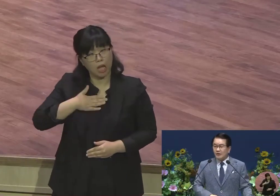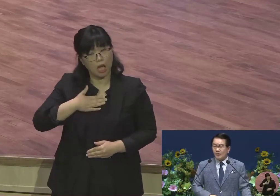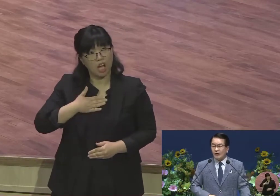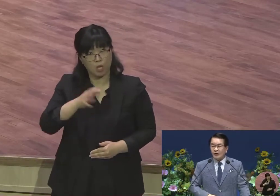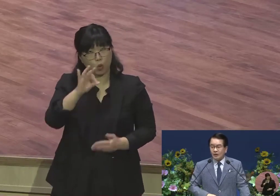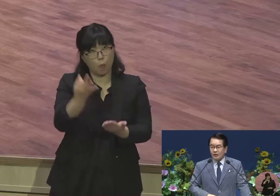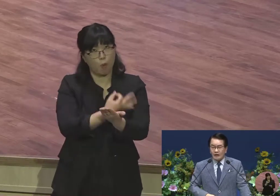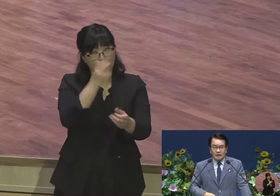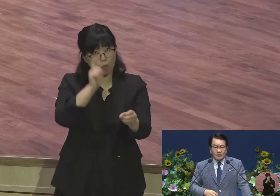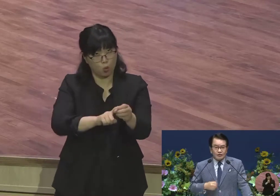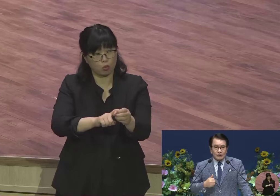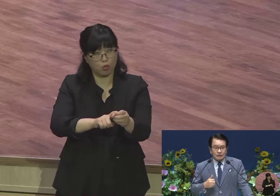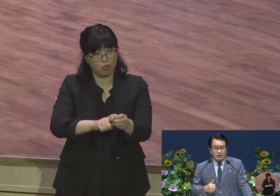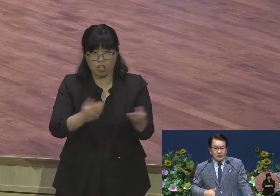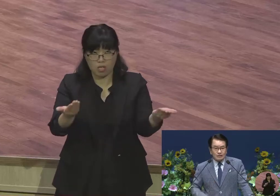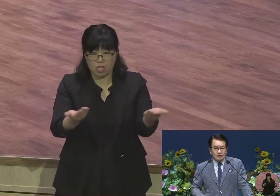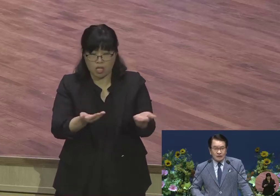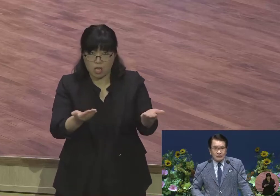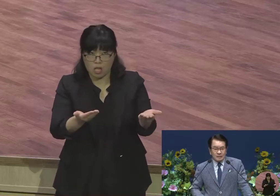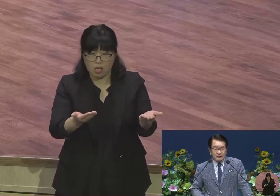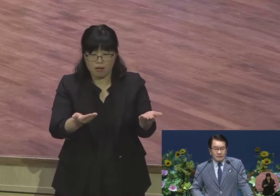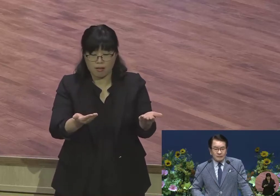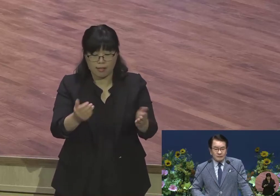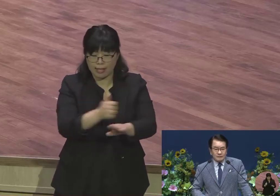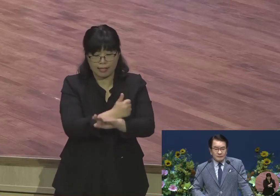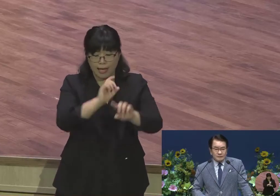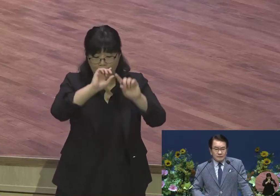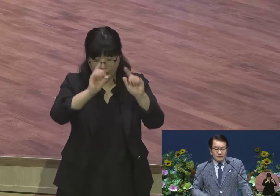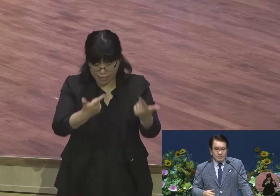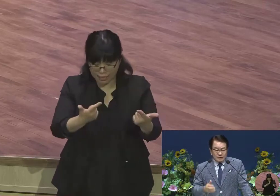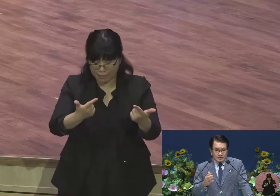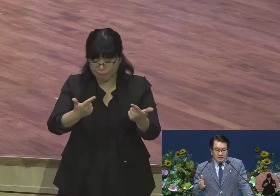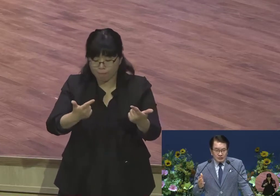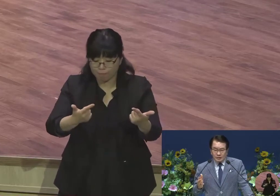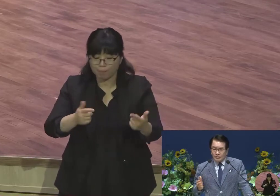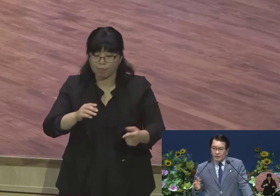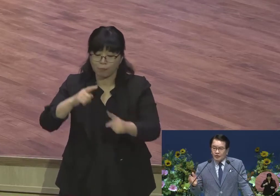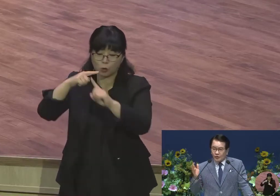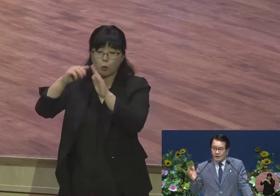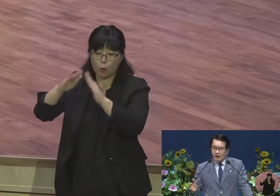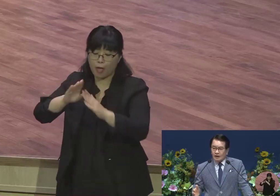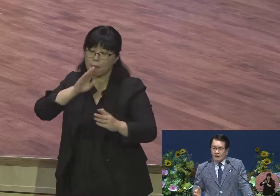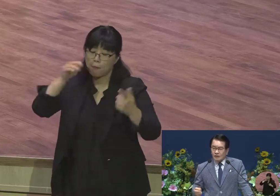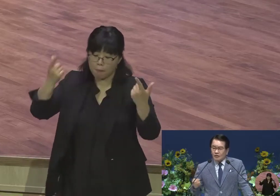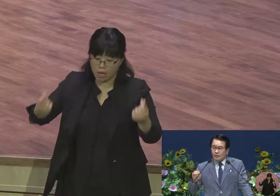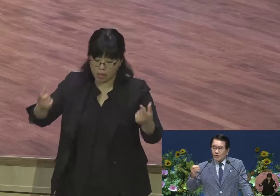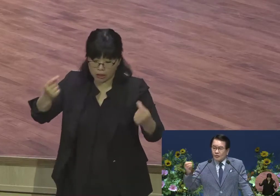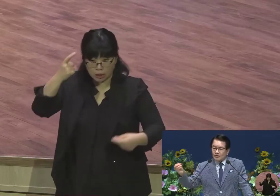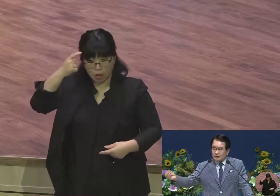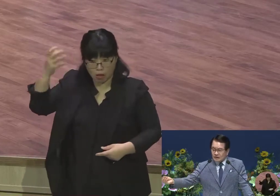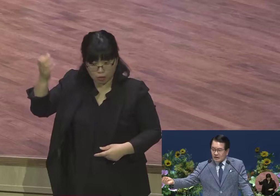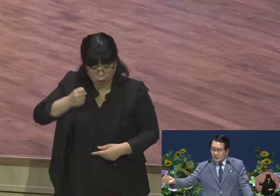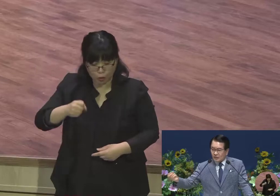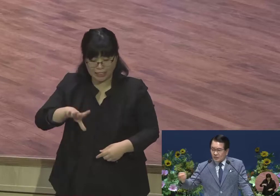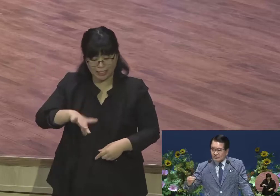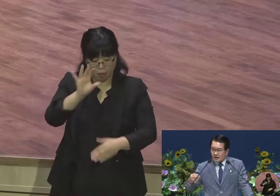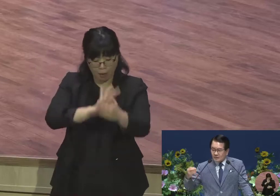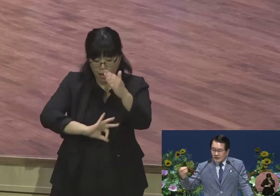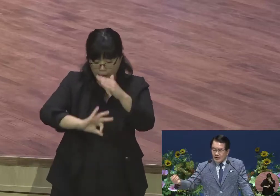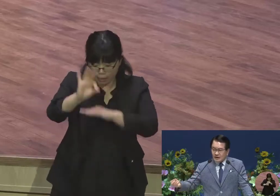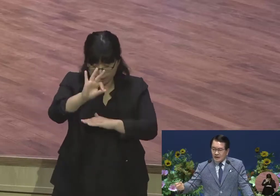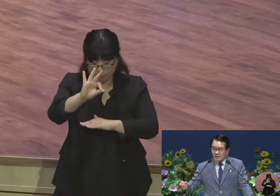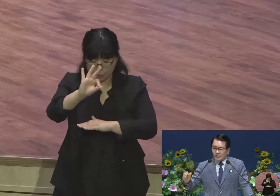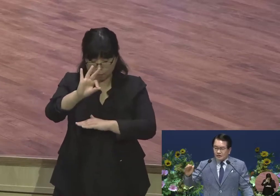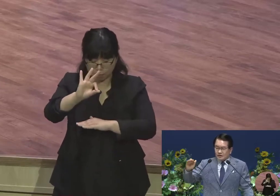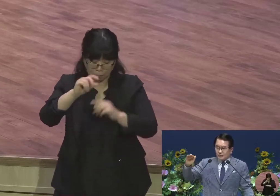그게 예배 교회라 교회. 그 사장이 할 수 있잖아요. 마음대로 예배 시장 예배 그게 교회라. 그리고 보험을 증거하고 어느